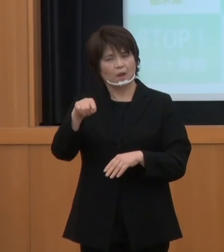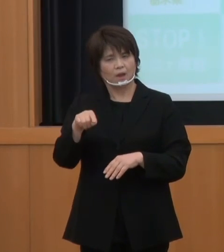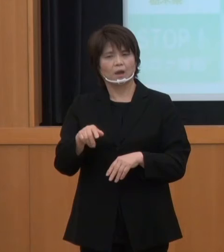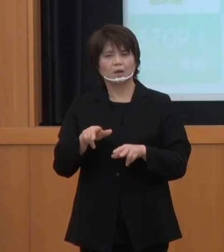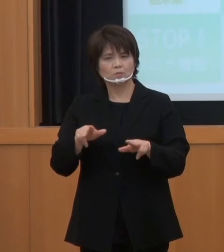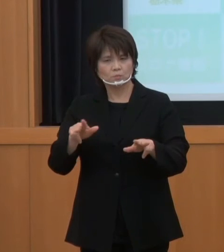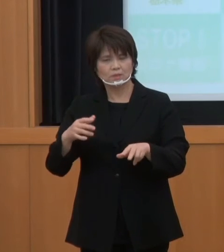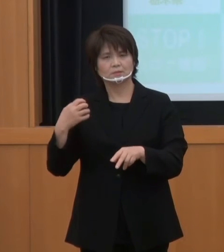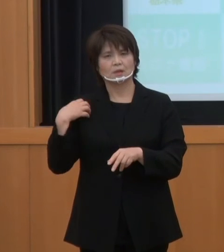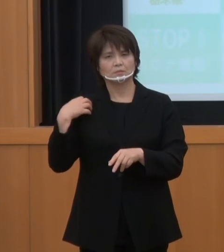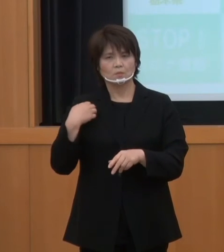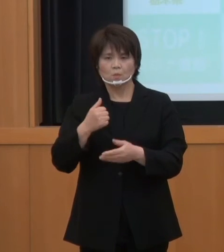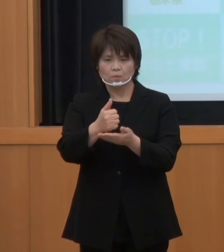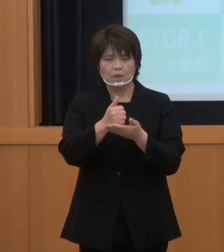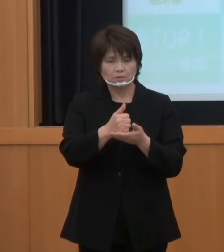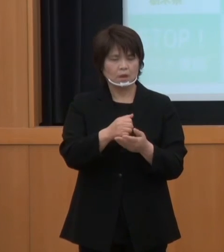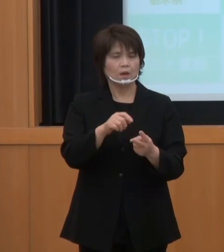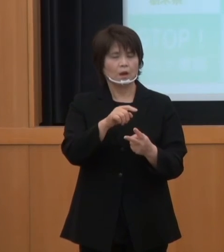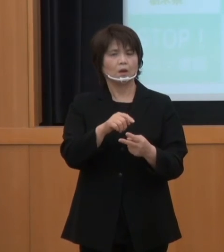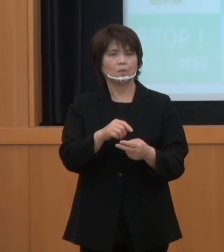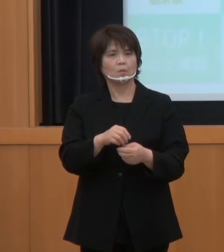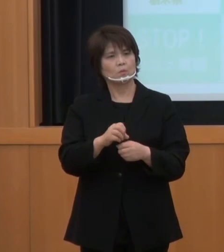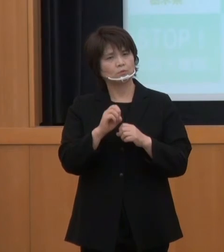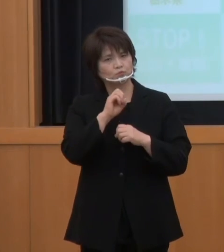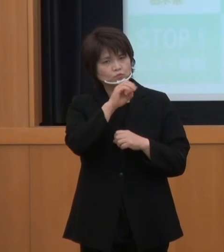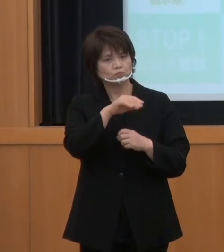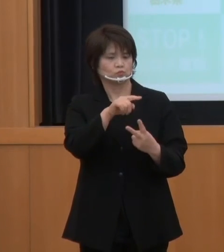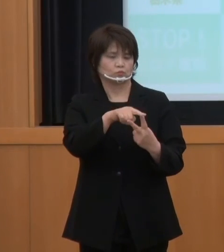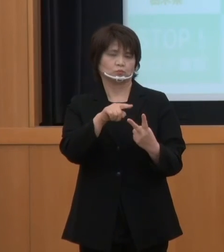を取り入れることも含めて考えながら、